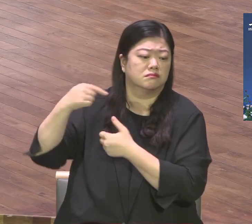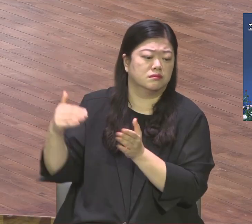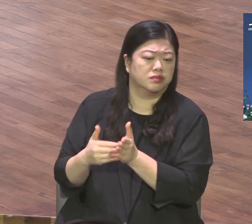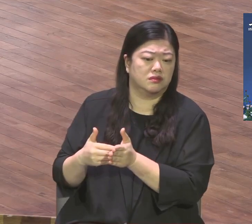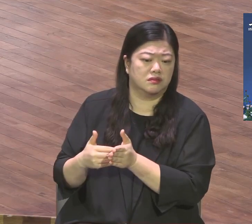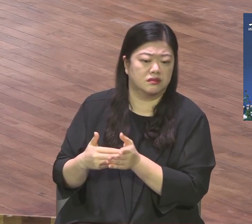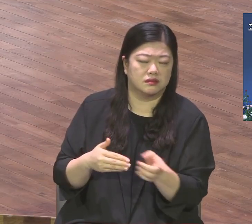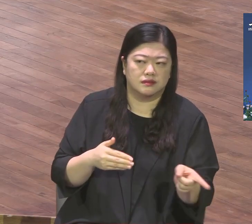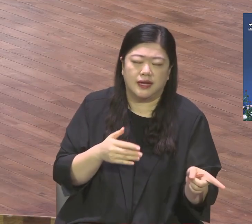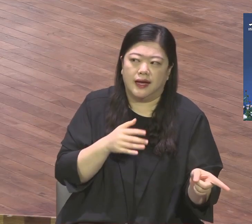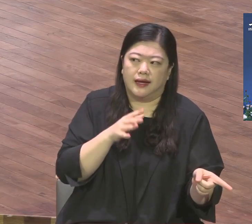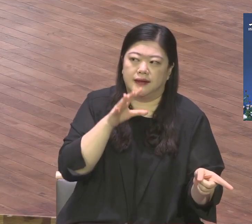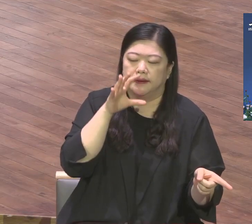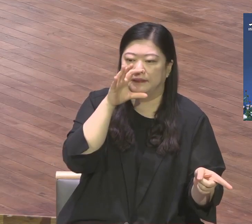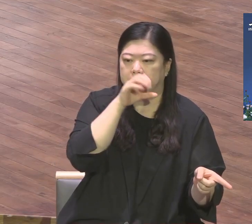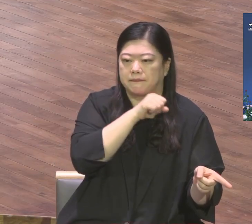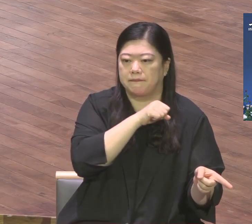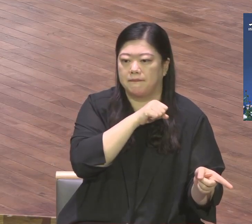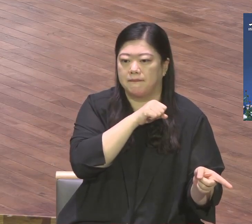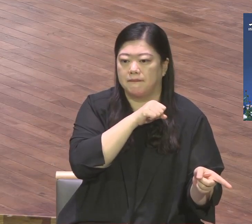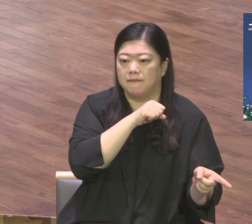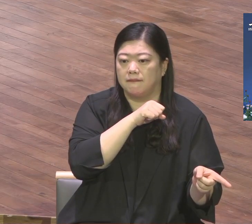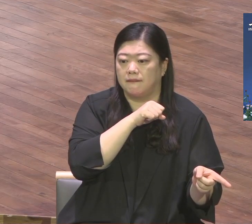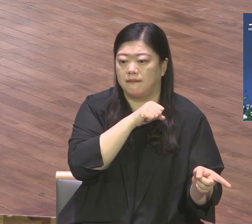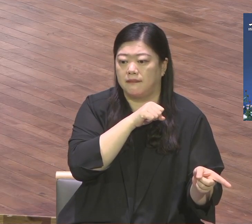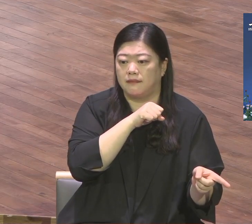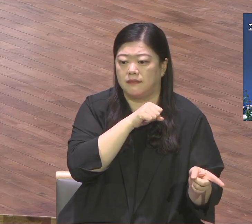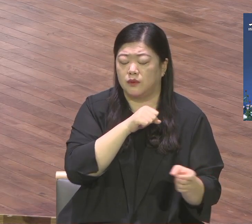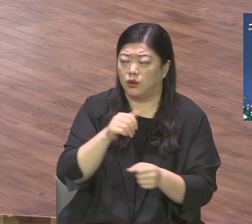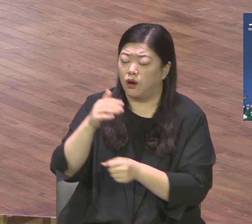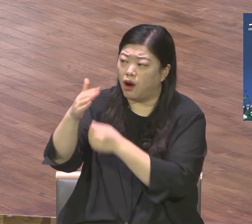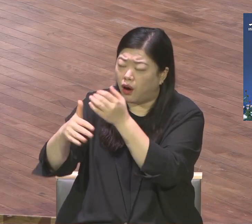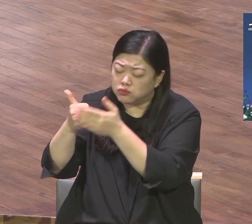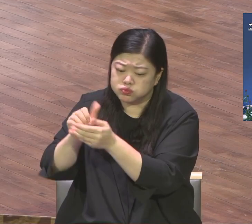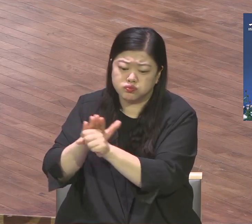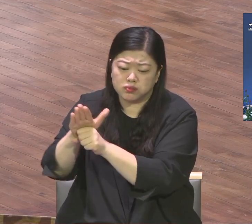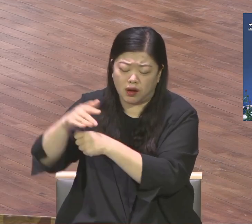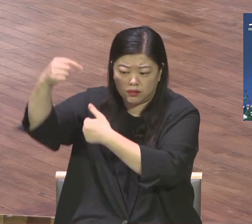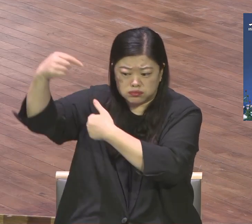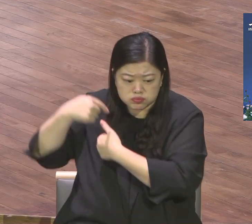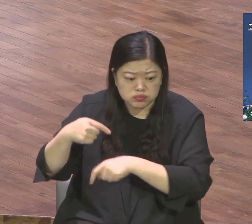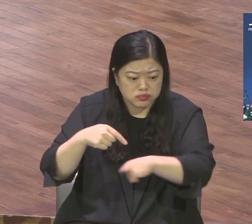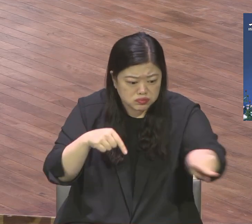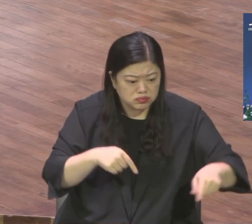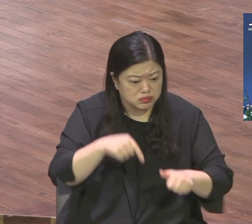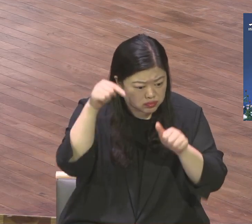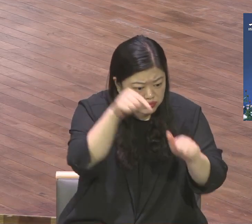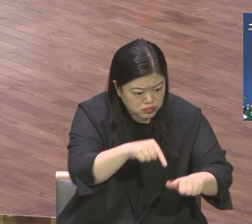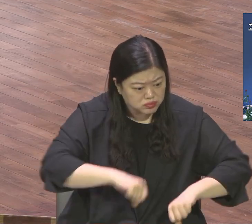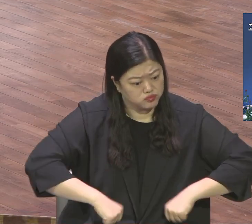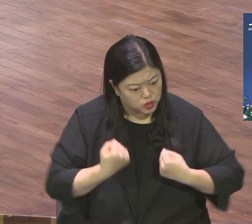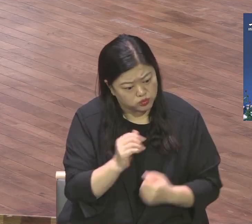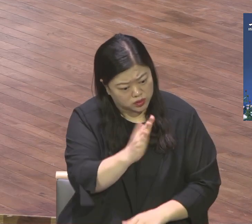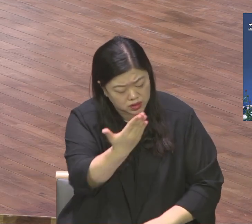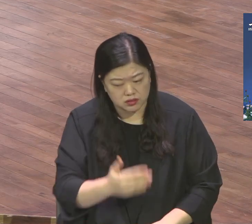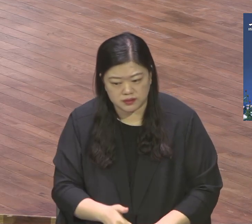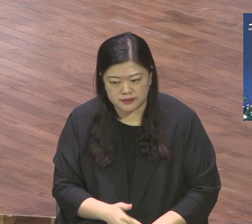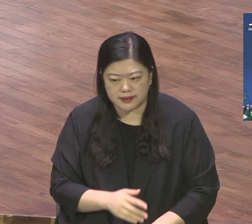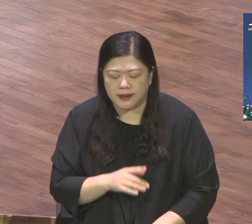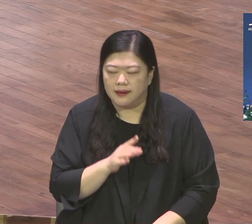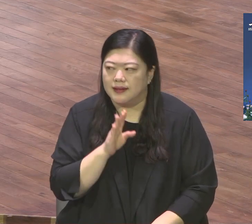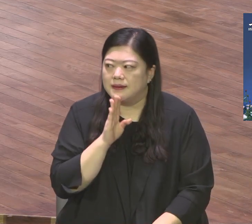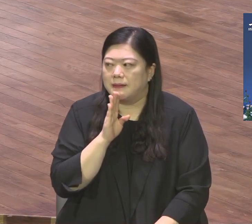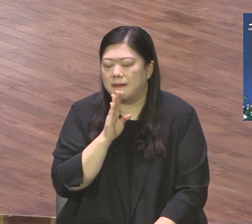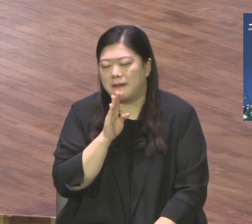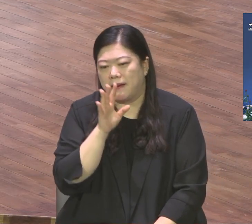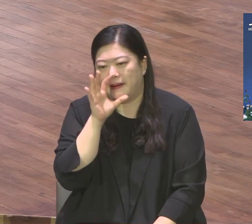그랬어요. 그것이 주님의 명령입니다. 그리고 여러분들 이것만 실천하면 그것으로